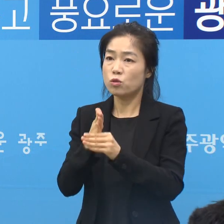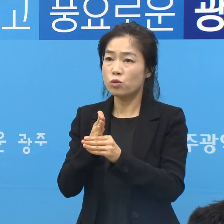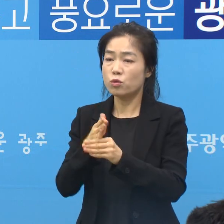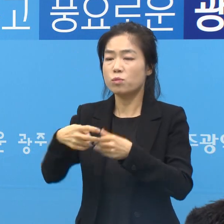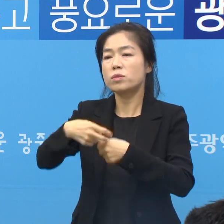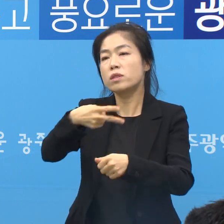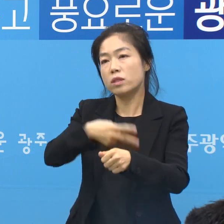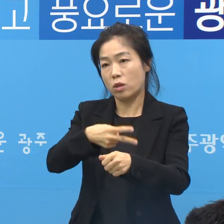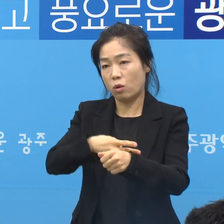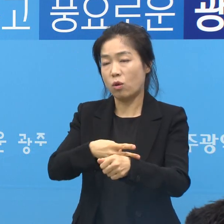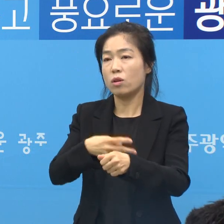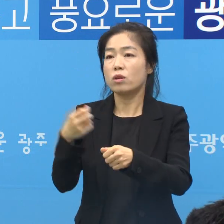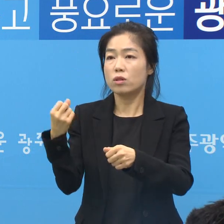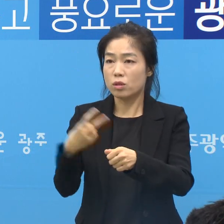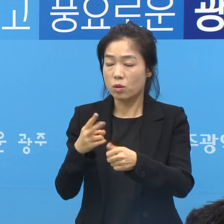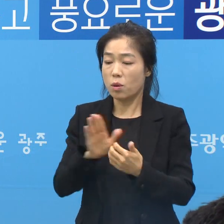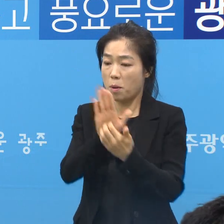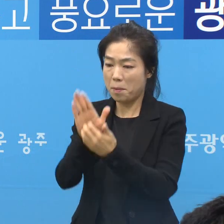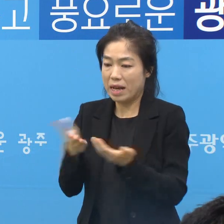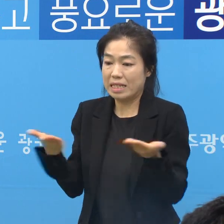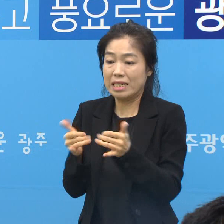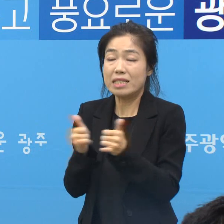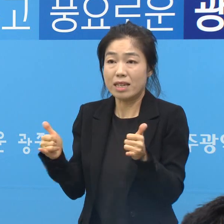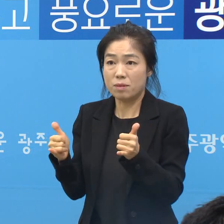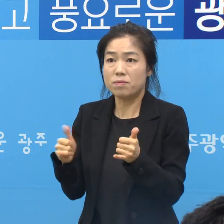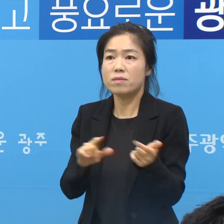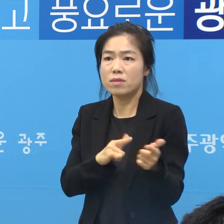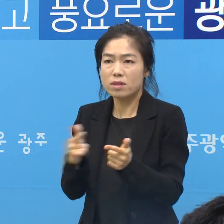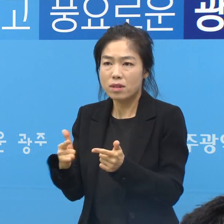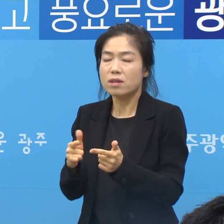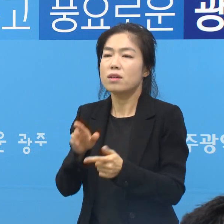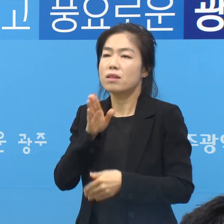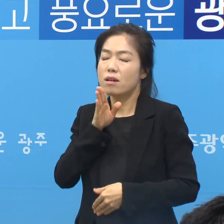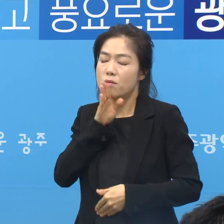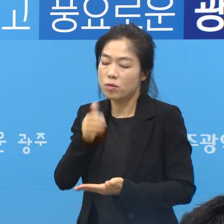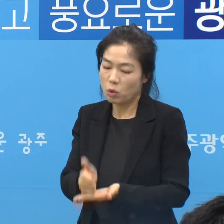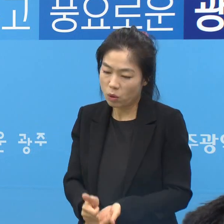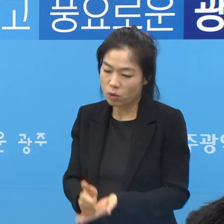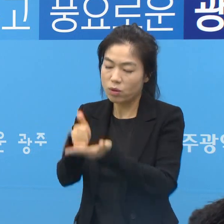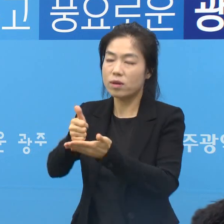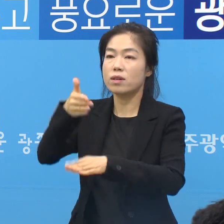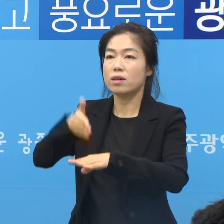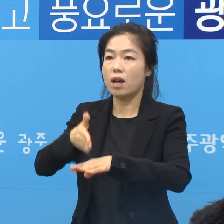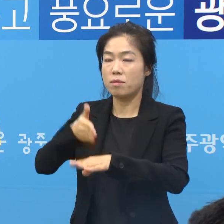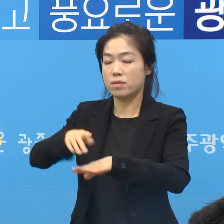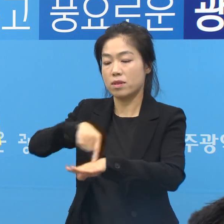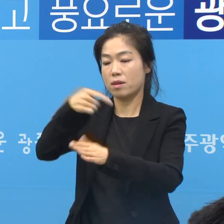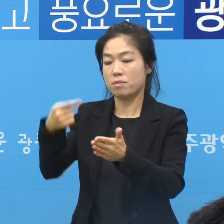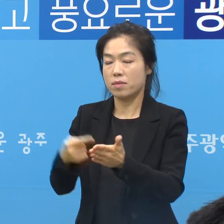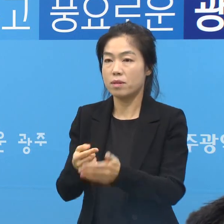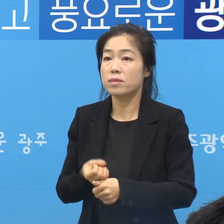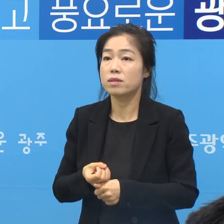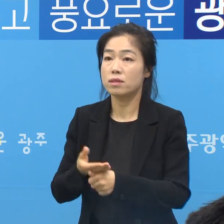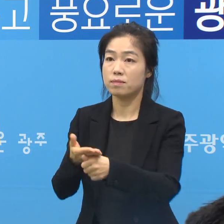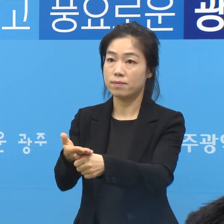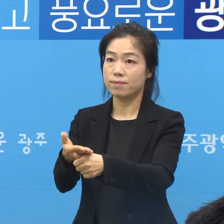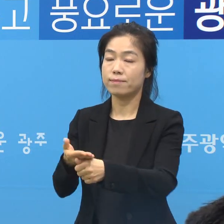우리 의료진들과 방역 종사자들에게 깊은 존경과 감사의 마음을 전합니다.